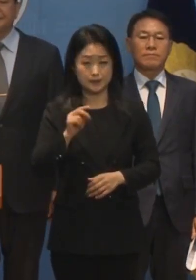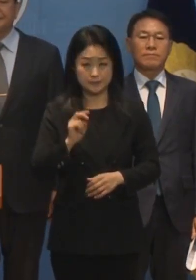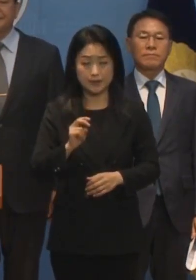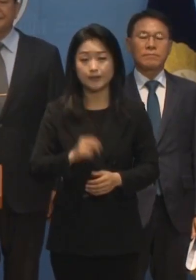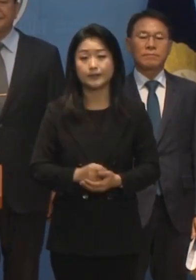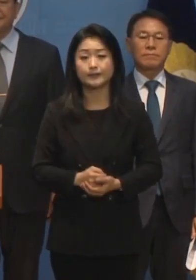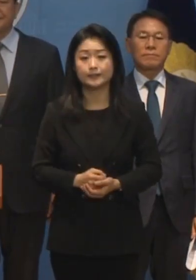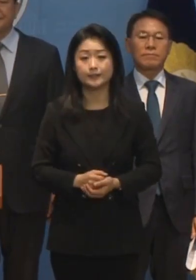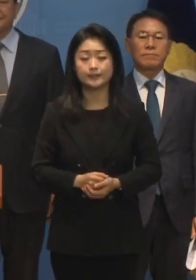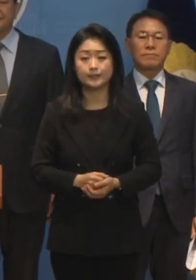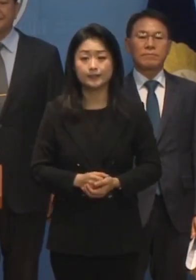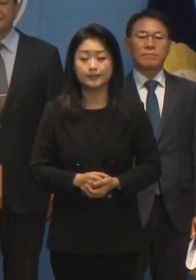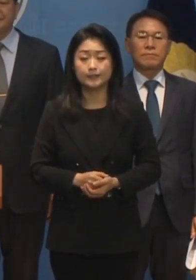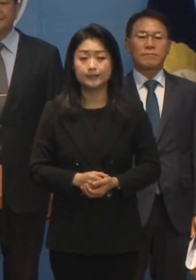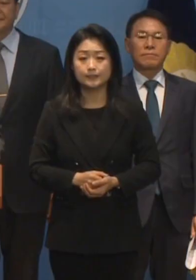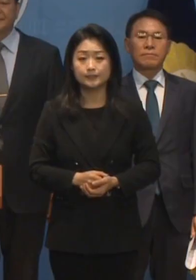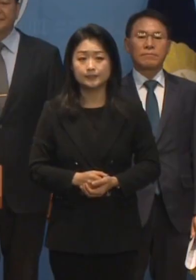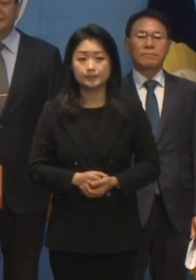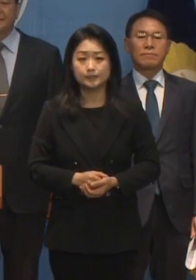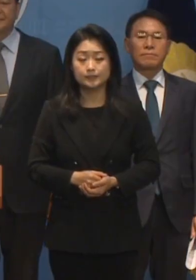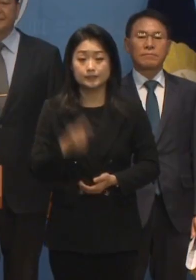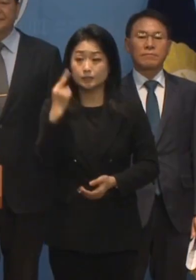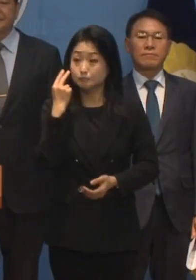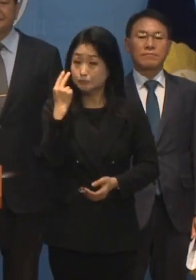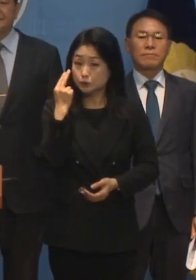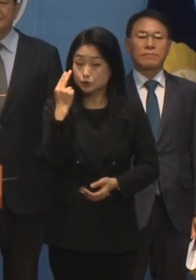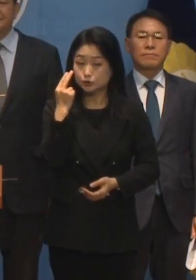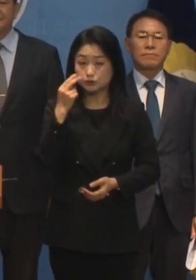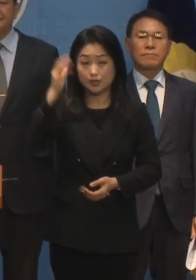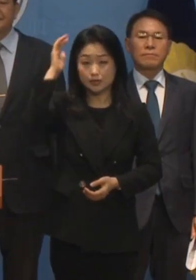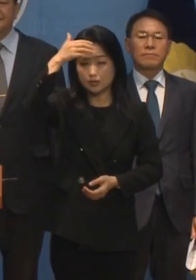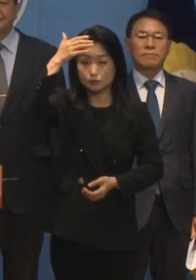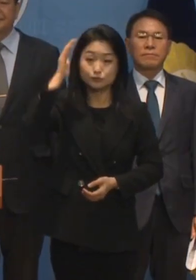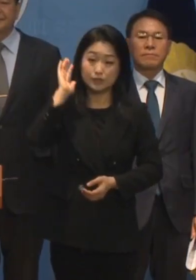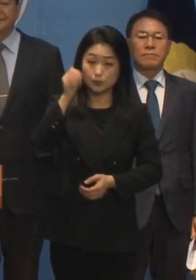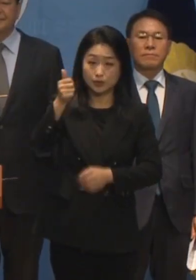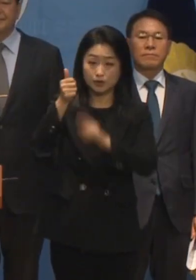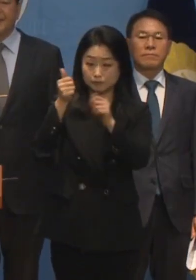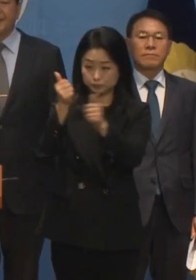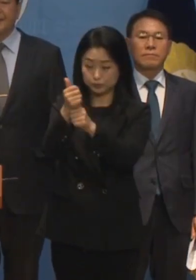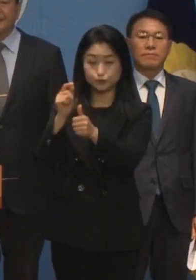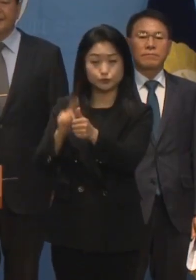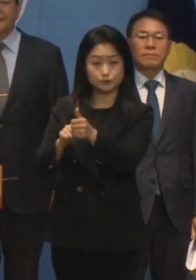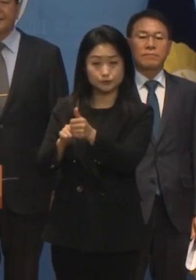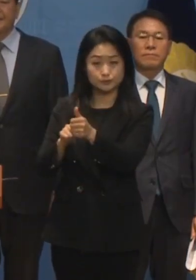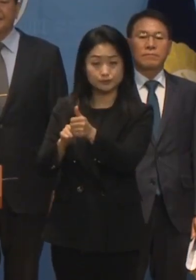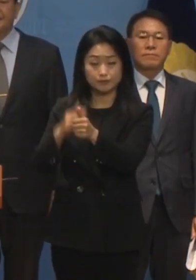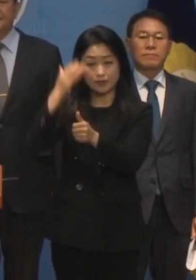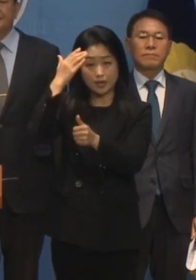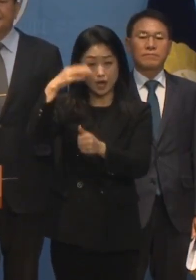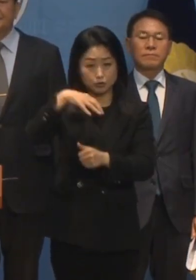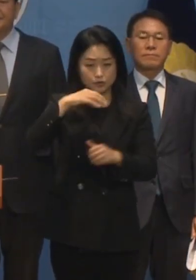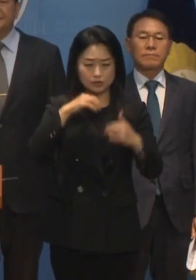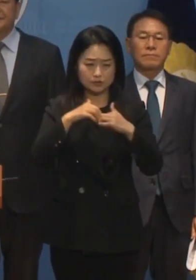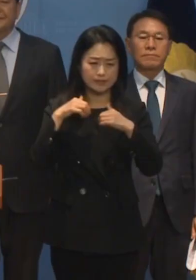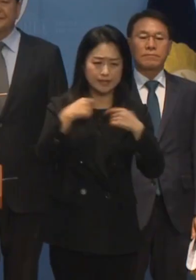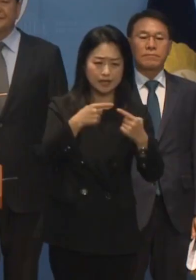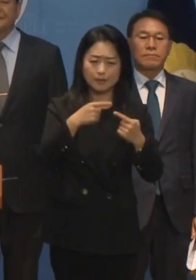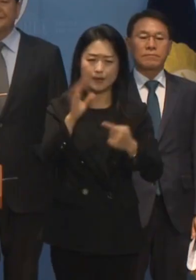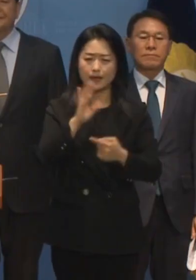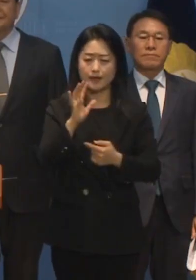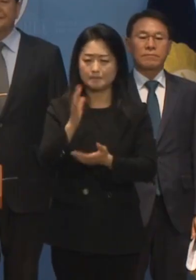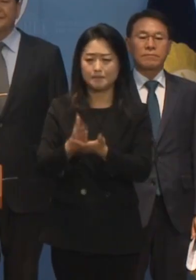끼칠 것이 자명합니다. 미국 차기 정권의 안보 담당자 역시 한국의 개입을 우려하며